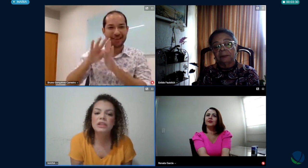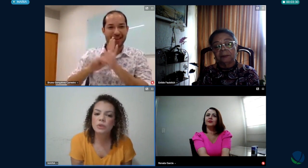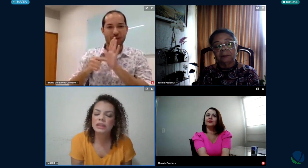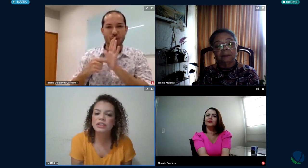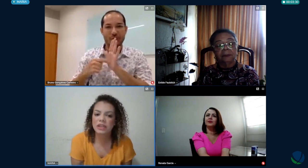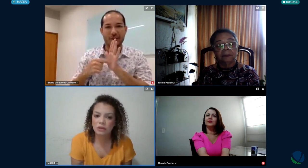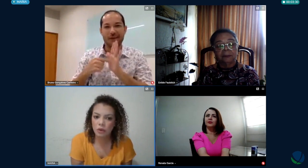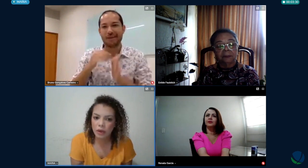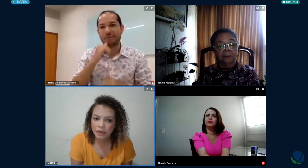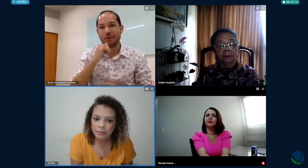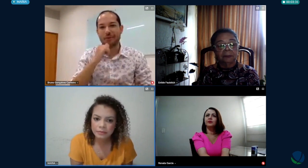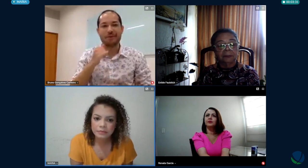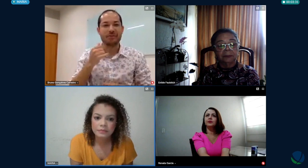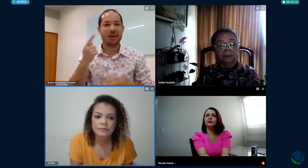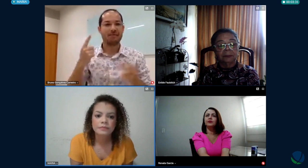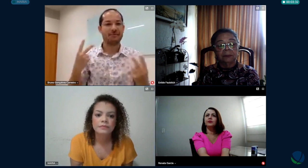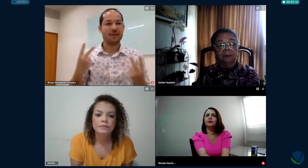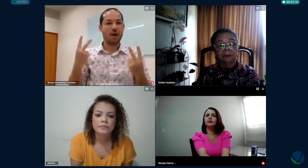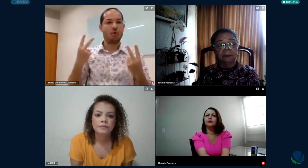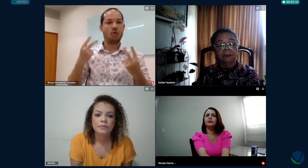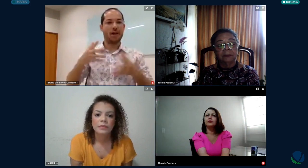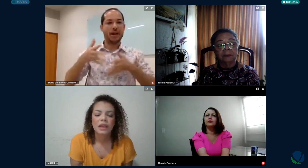Eu li sua dedicatória.